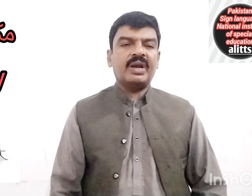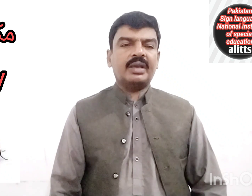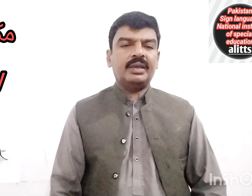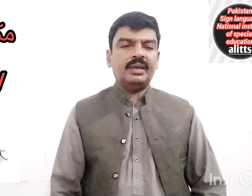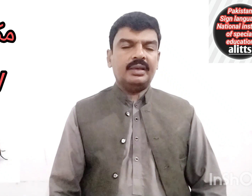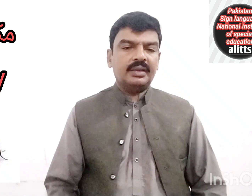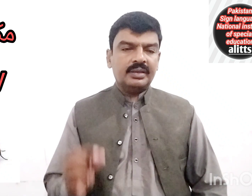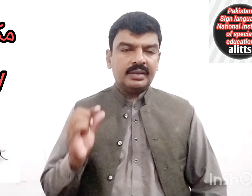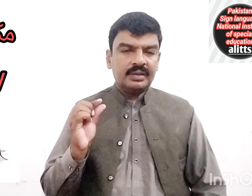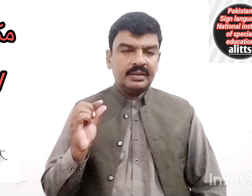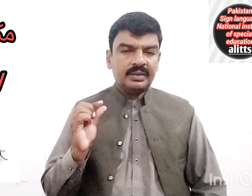मक्खी।